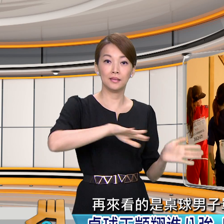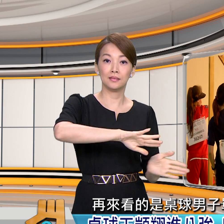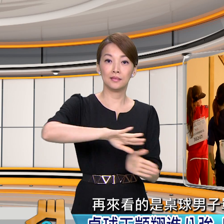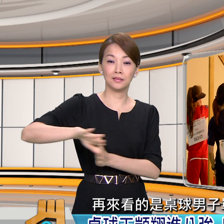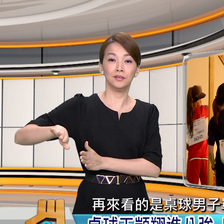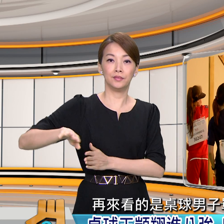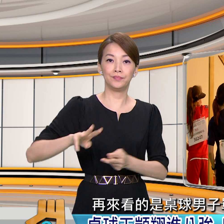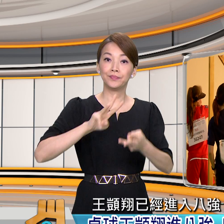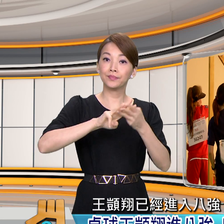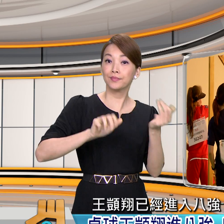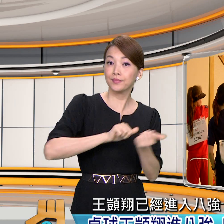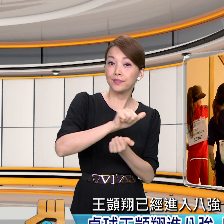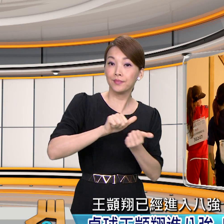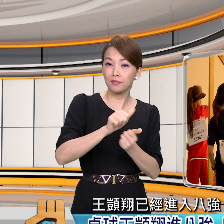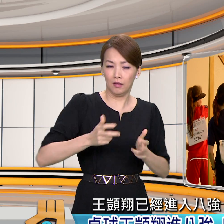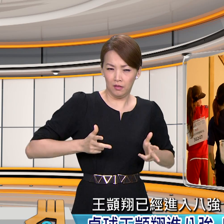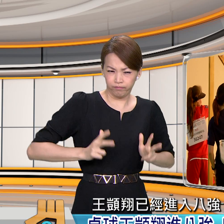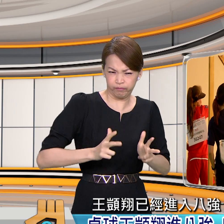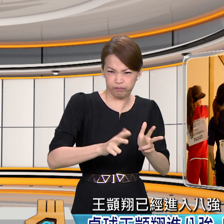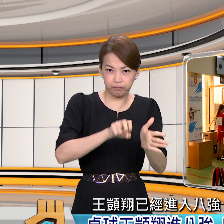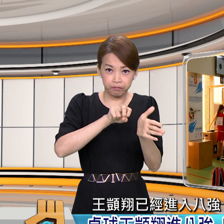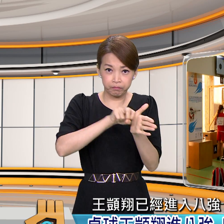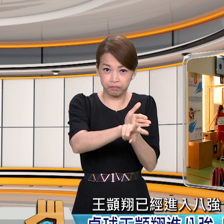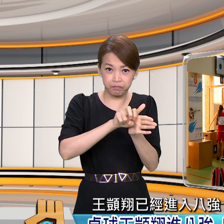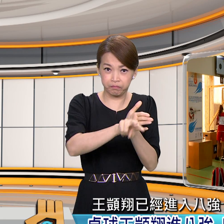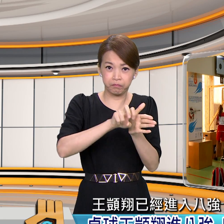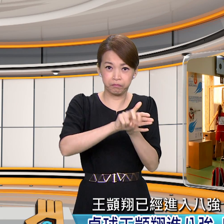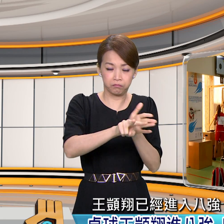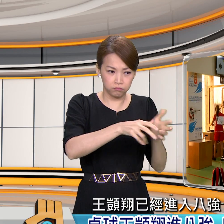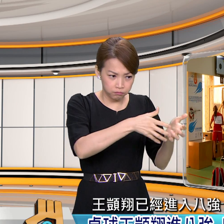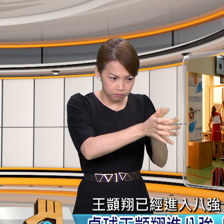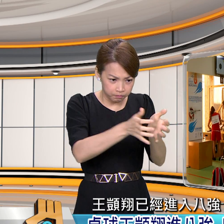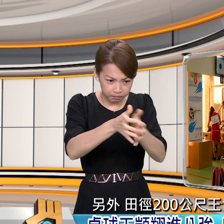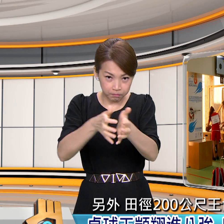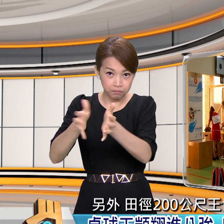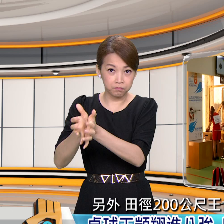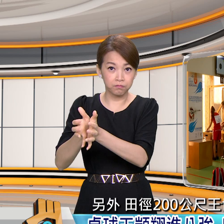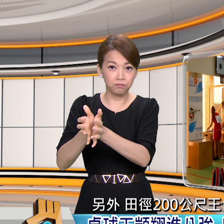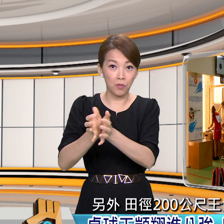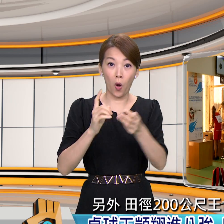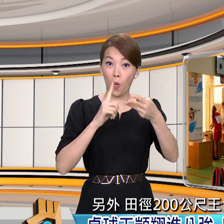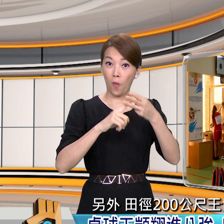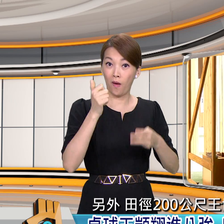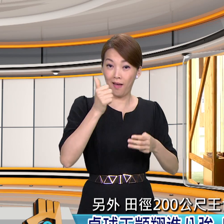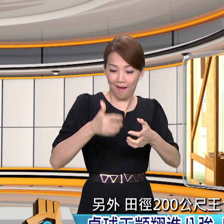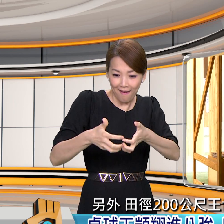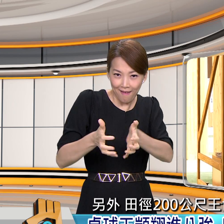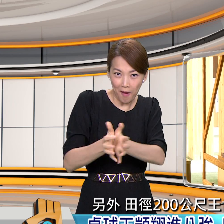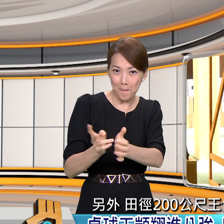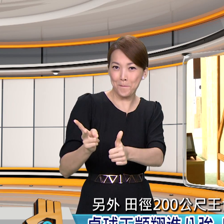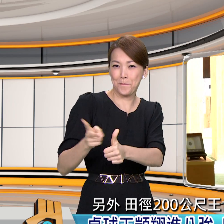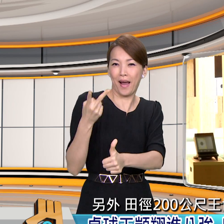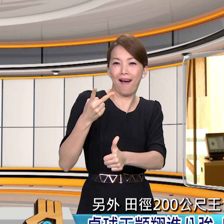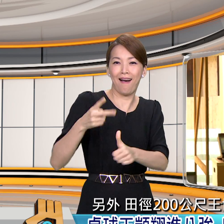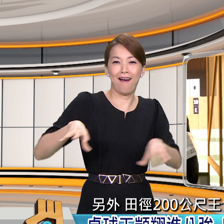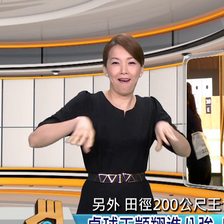项目，王以翔闯进了八强赛，而另外在田径200公